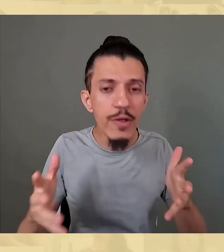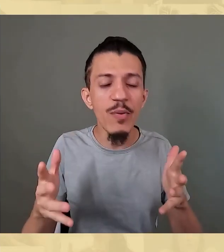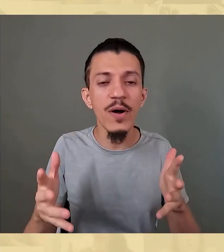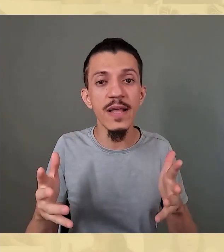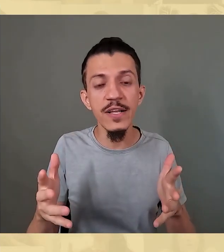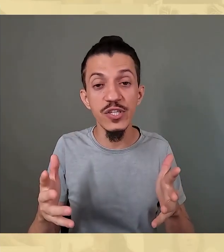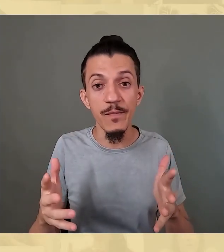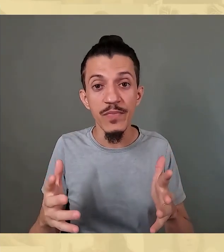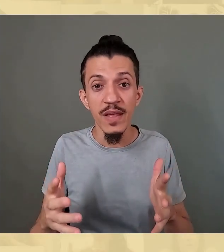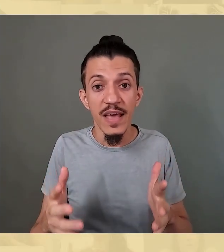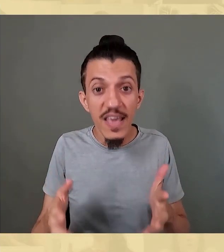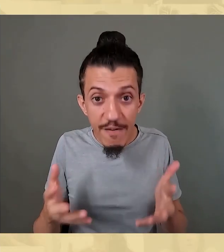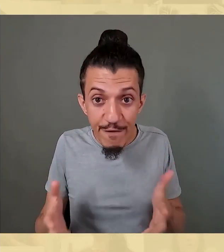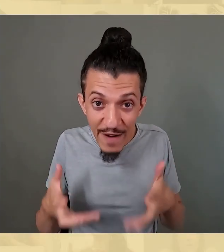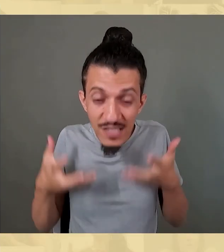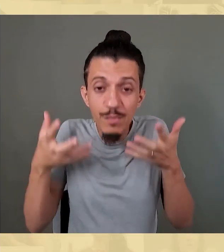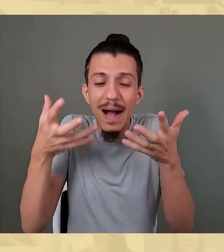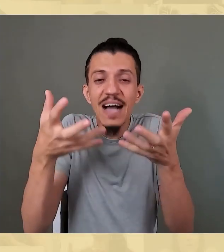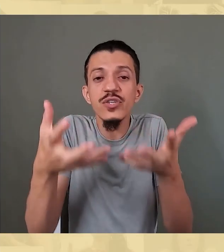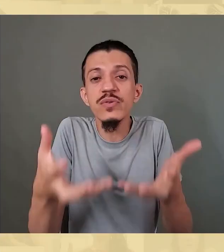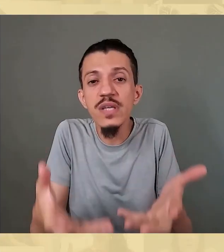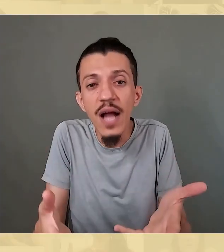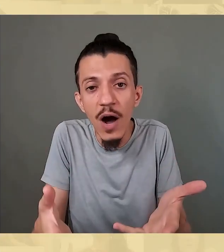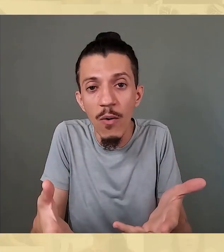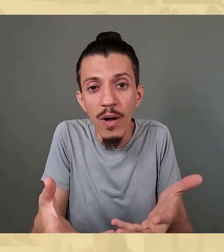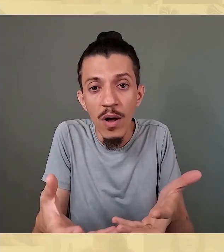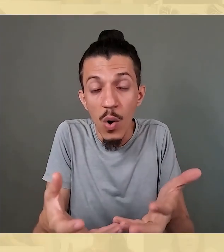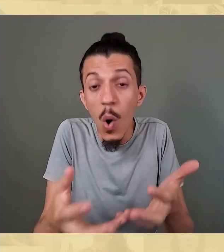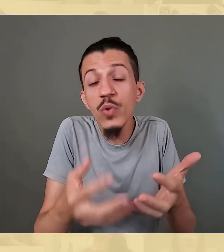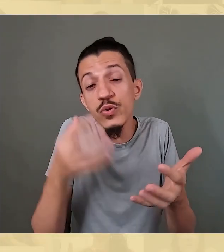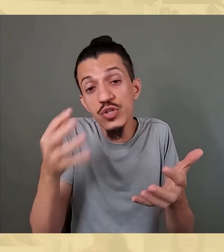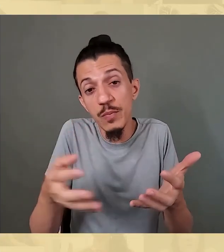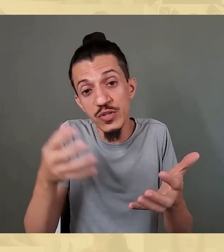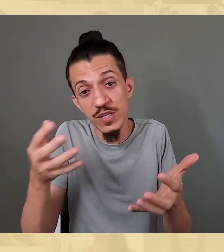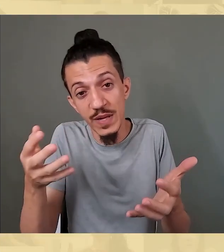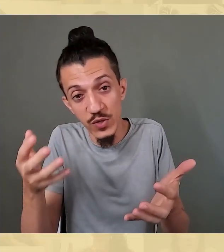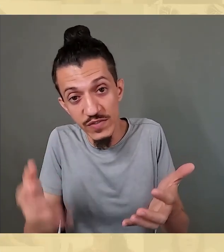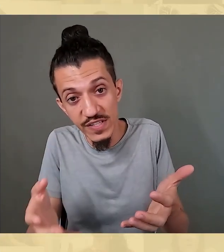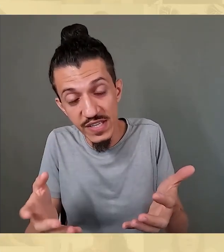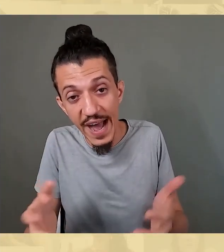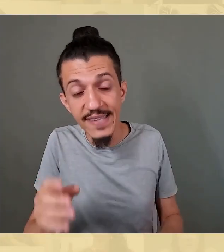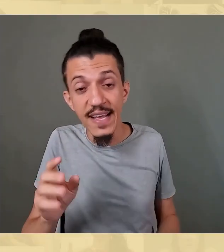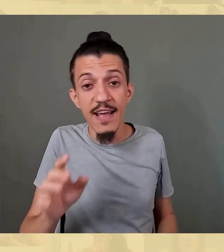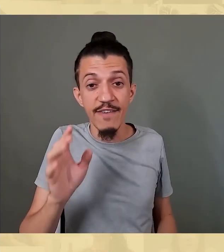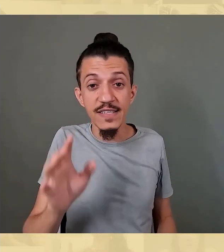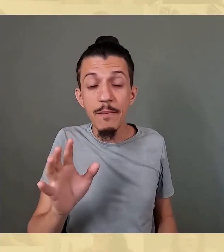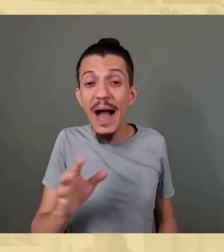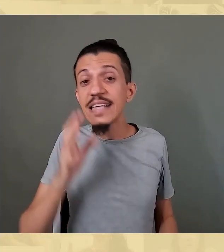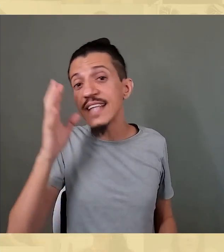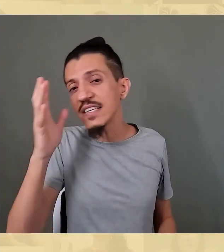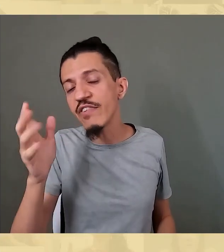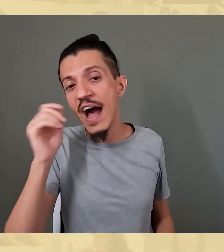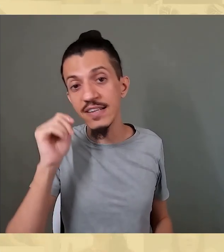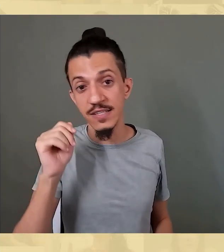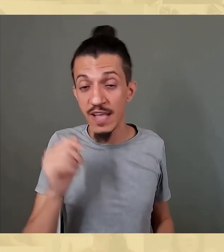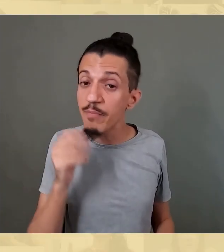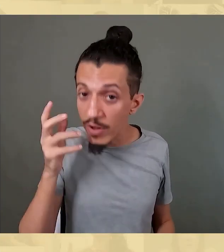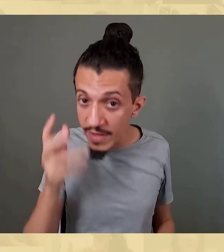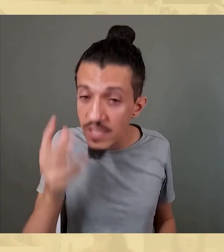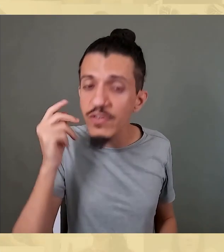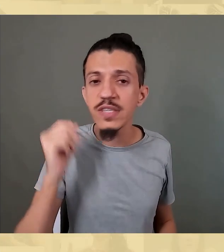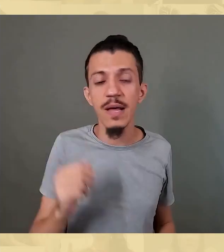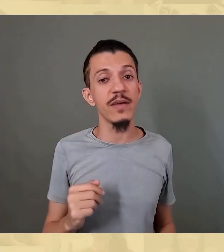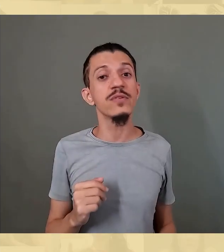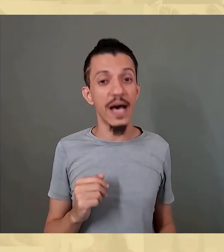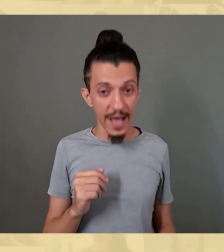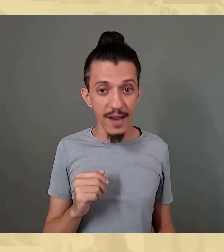muito importante e faz parte do sinal. Outros tipos de expressões faciais fazem parte das frases, e é importante